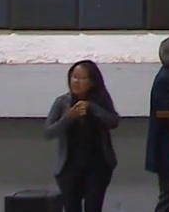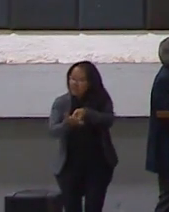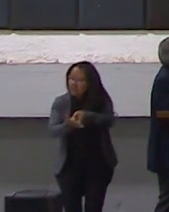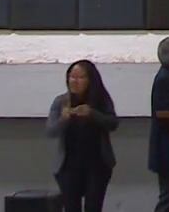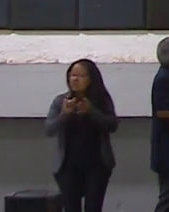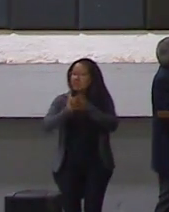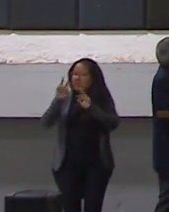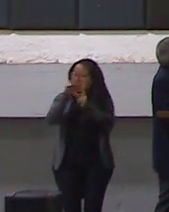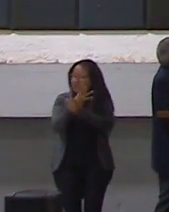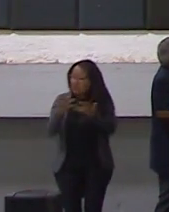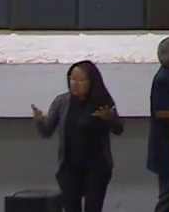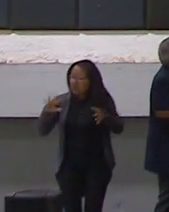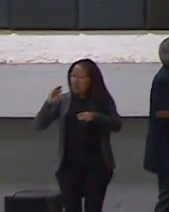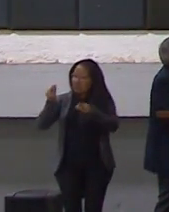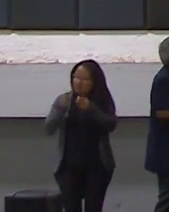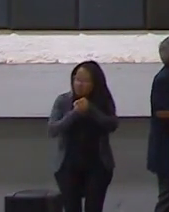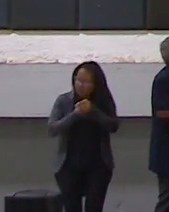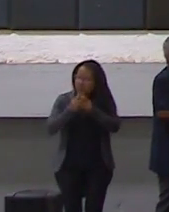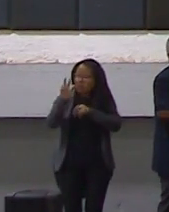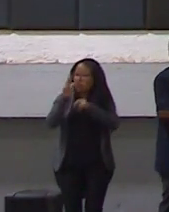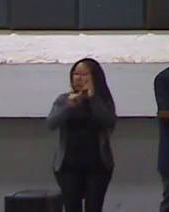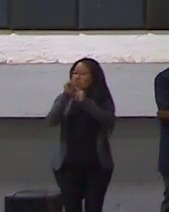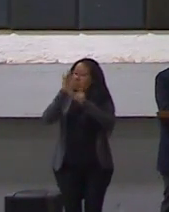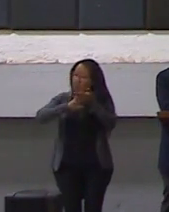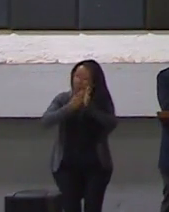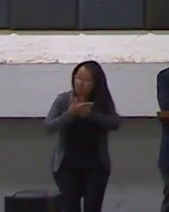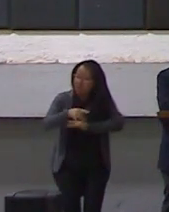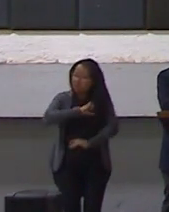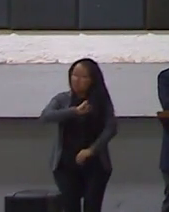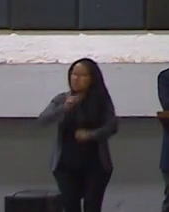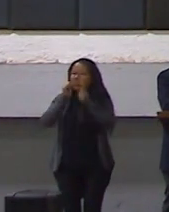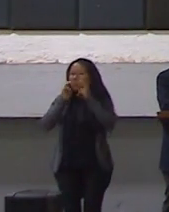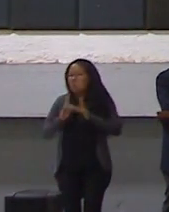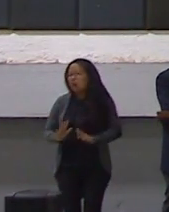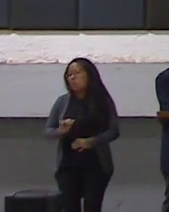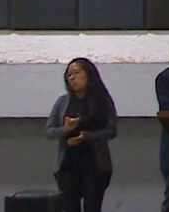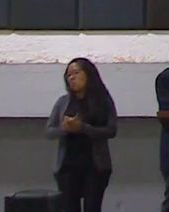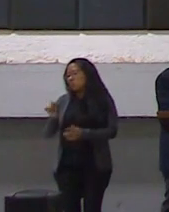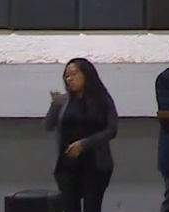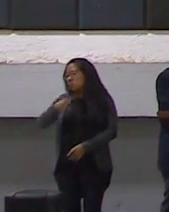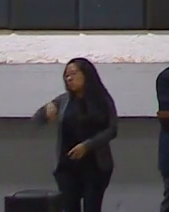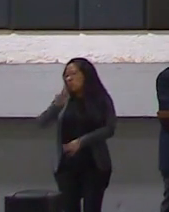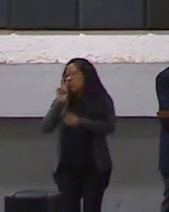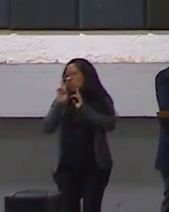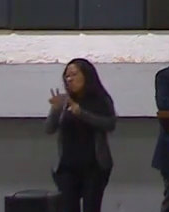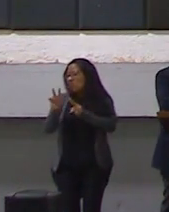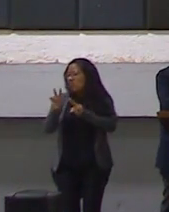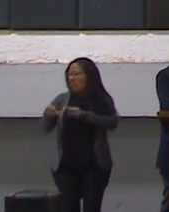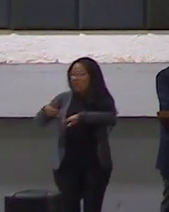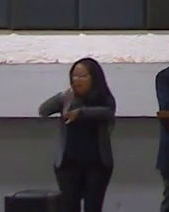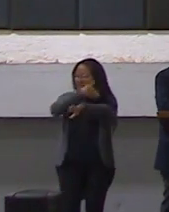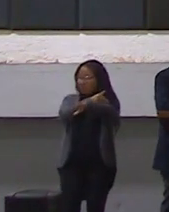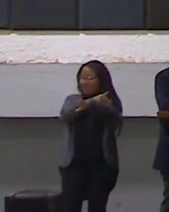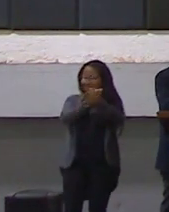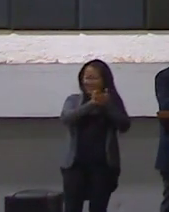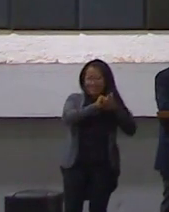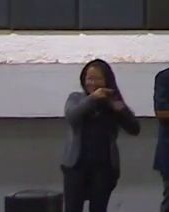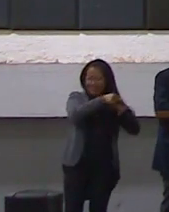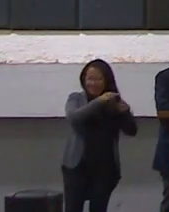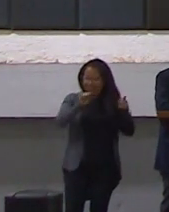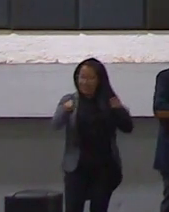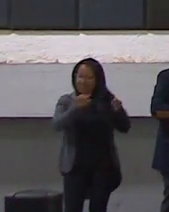inclusión tips construcción de paz derechos humanos van mirando si se compara con lo anterior como se van